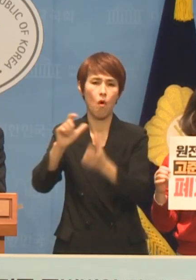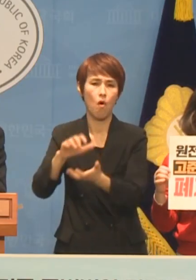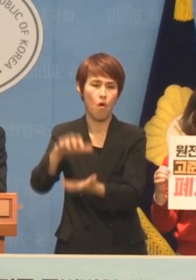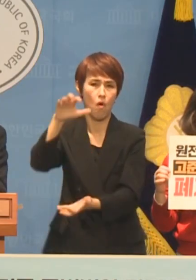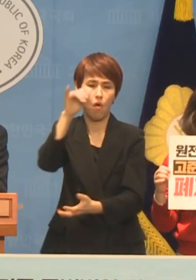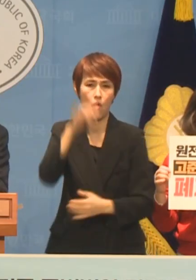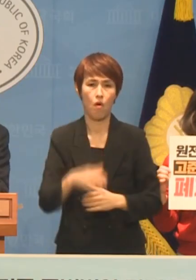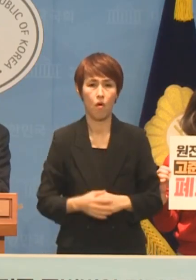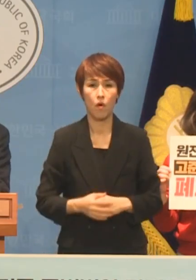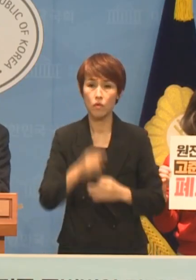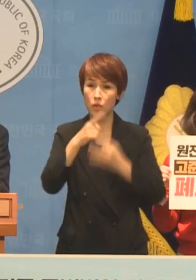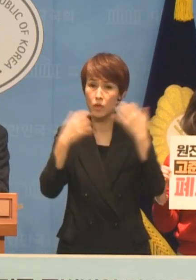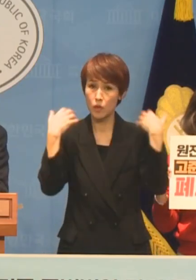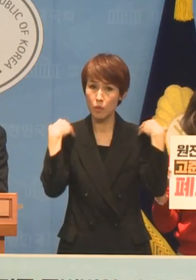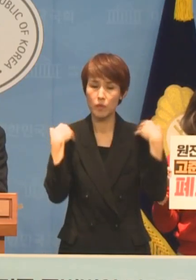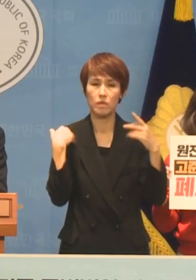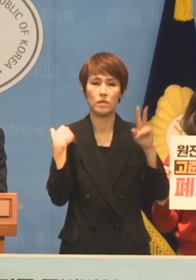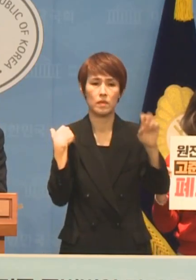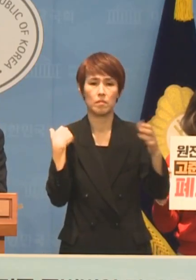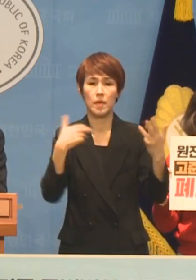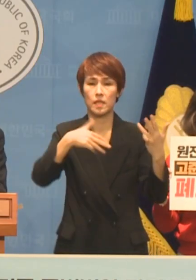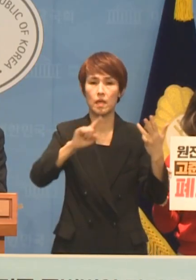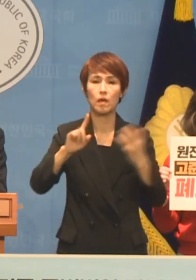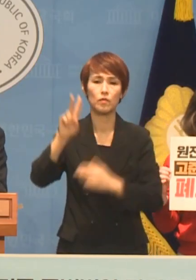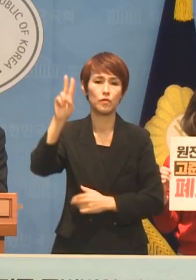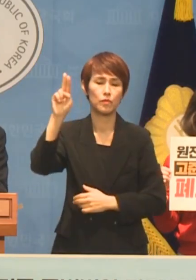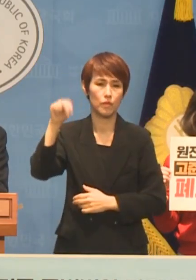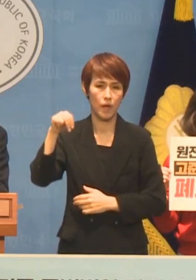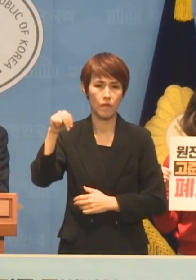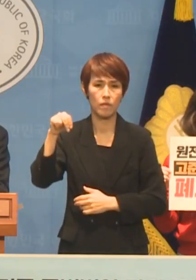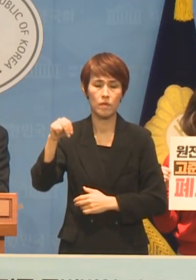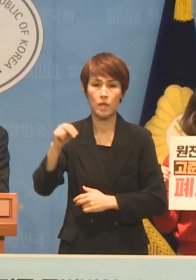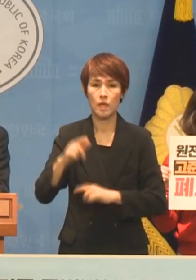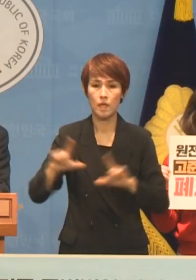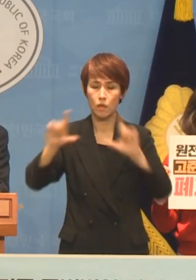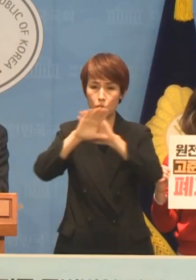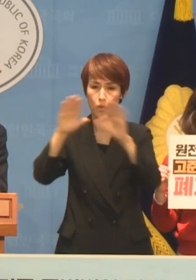정부는 2023년 제28차 유엔 기후변화